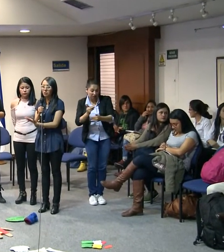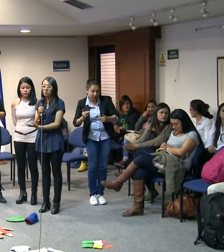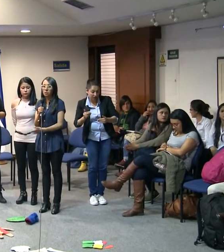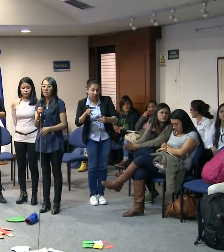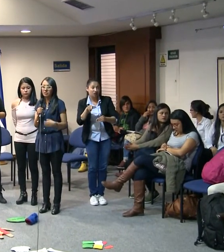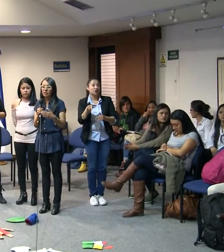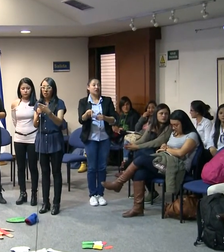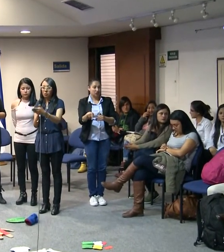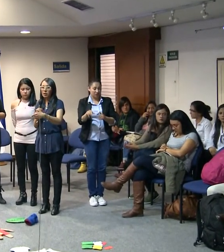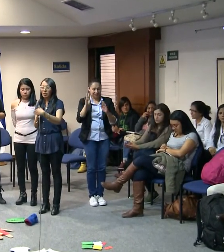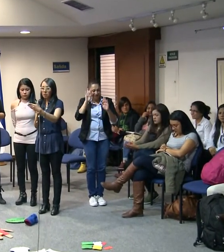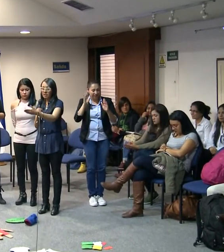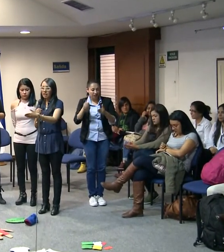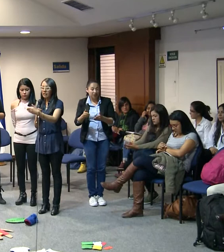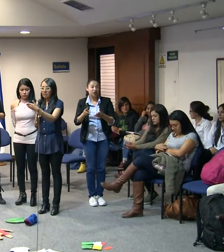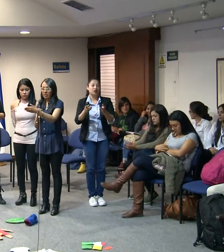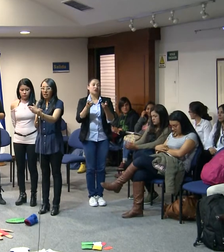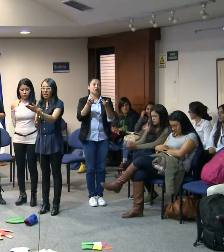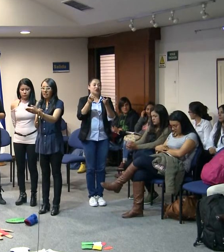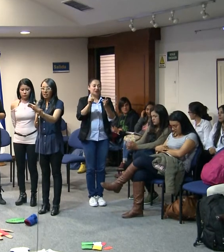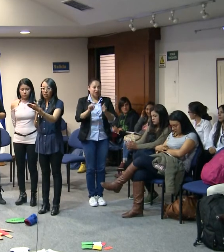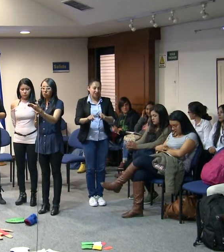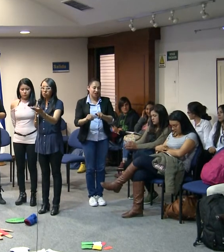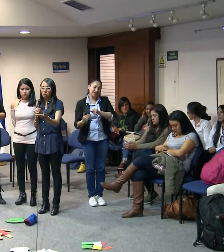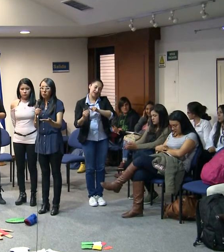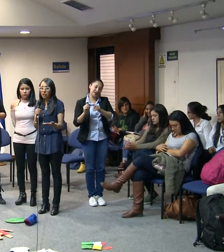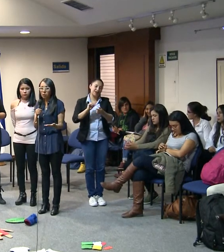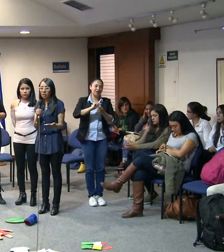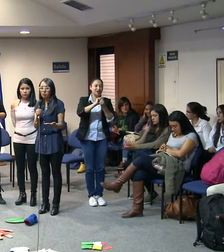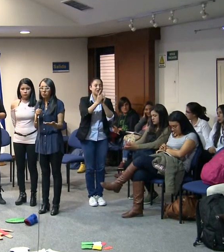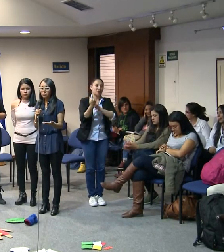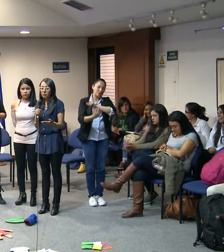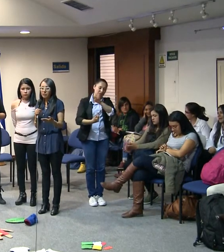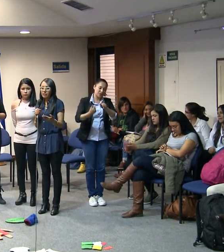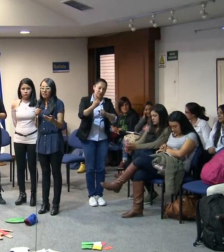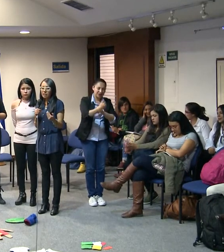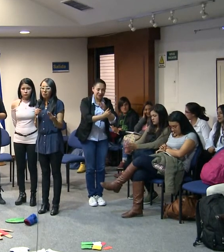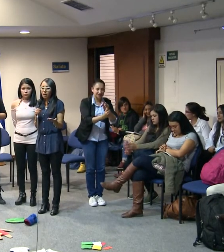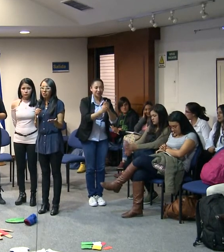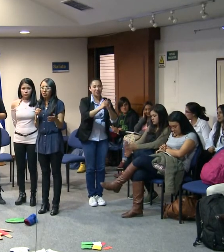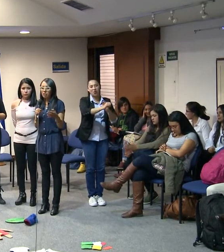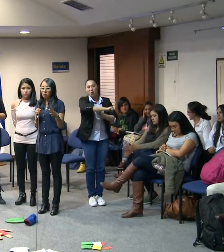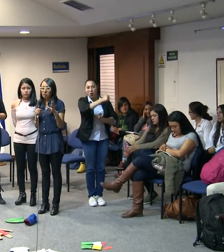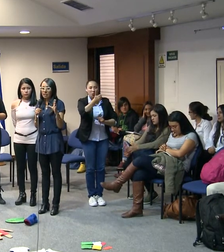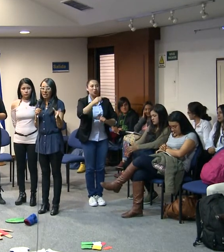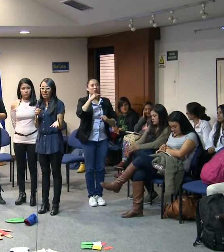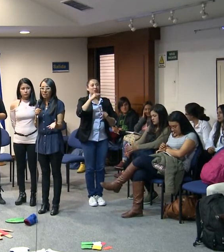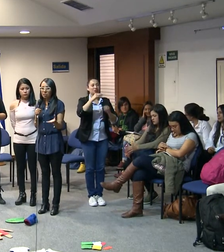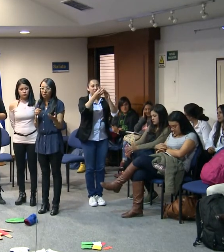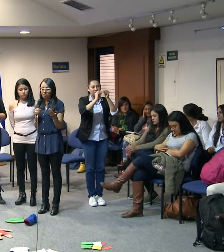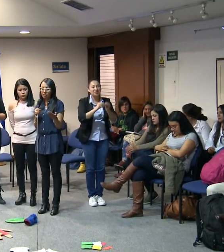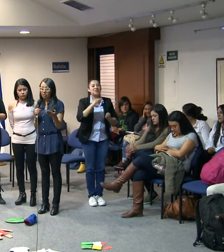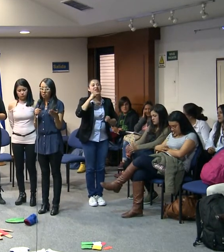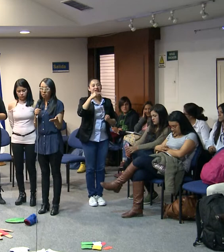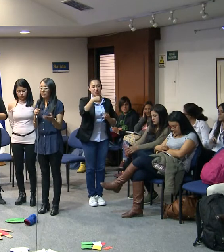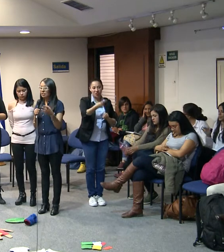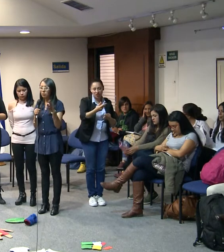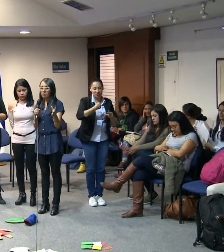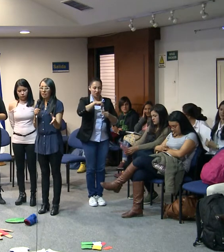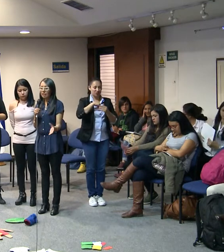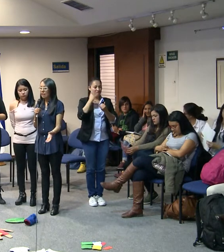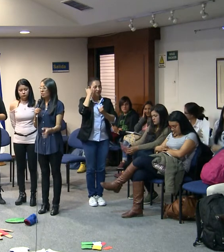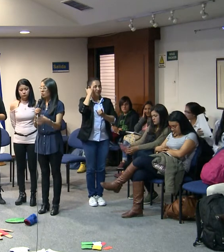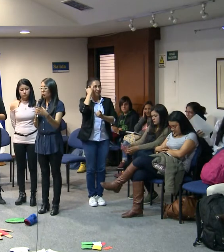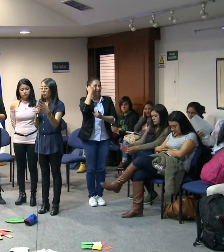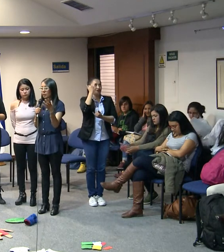momento también pues, puedan pasar a hacer otro tipo de cuentos. Sin embargo, digamos, en la creación, lo que nosotros le